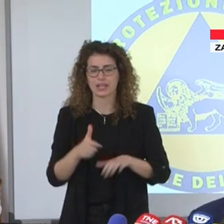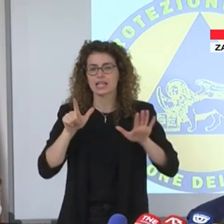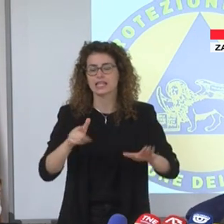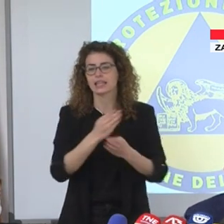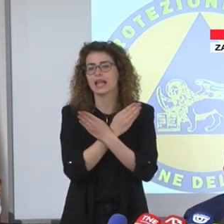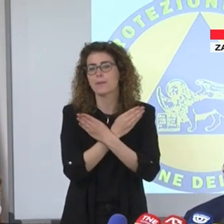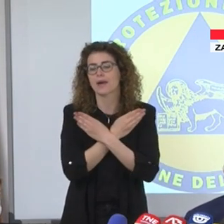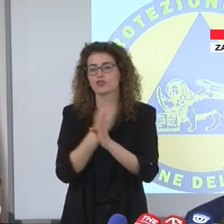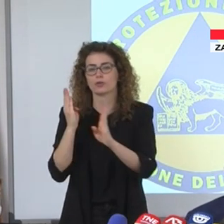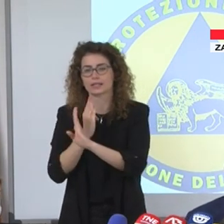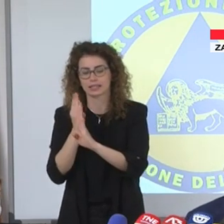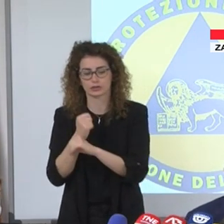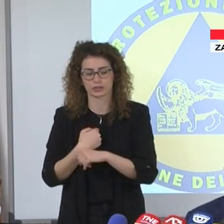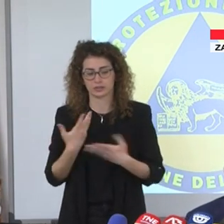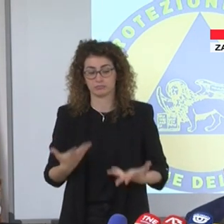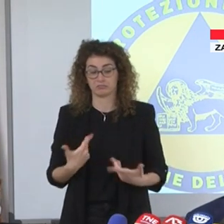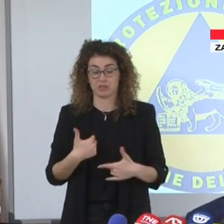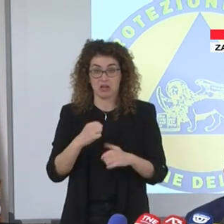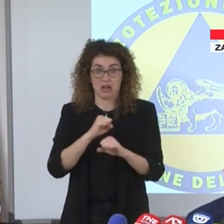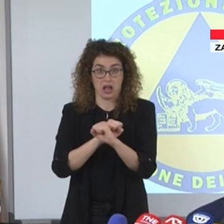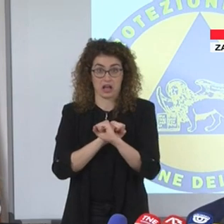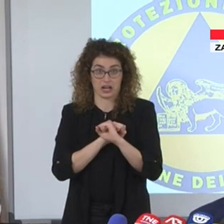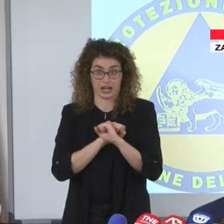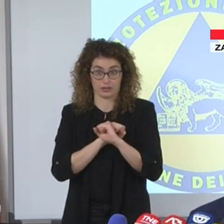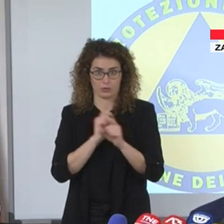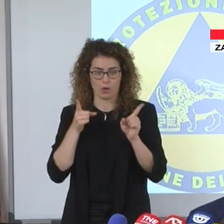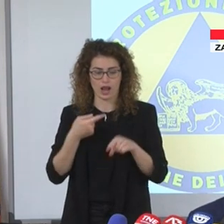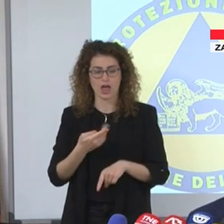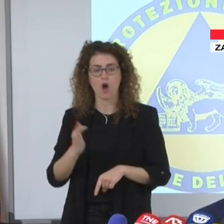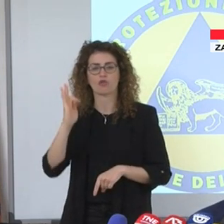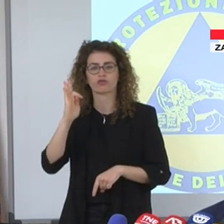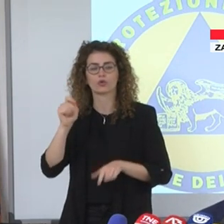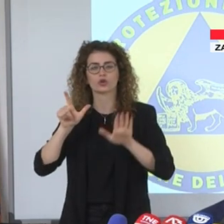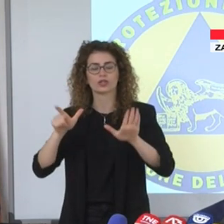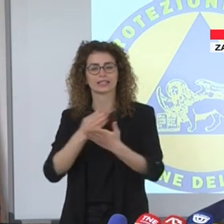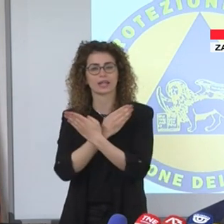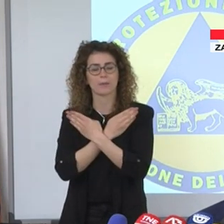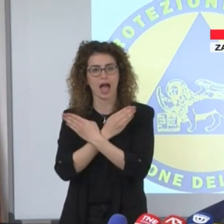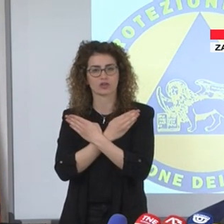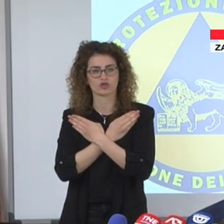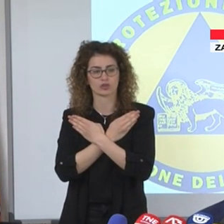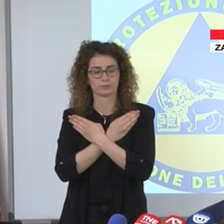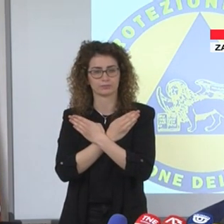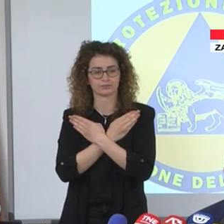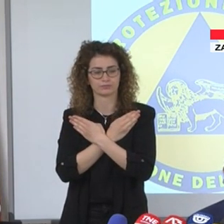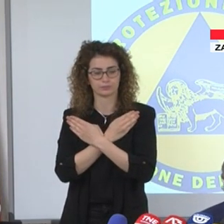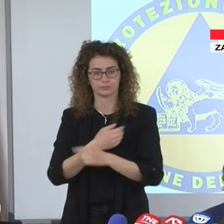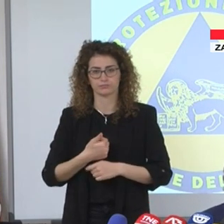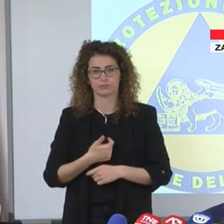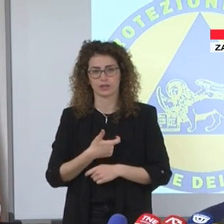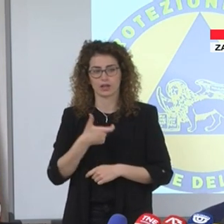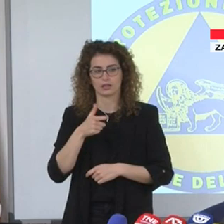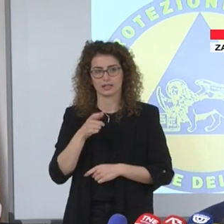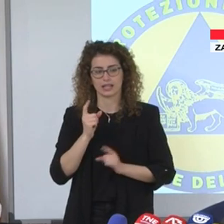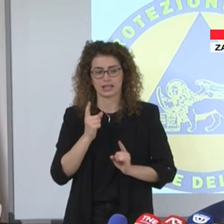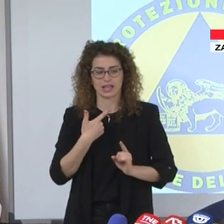Sentite, io immagino che siccome Furio il 7 maggio, perché queste robe vi mancano, quindi quando